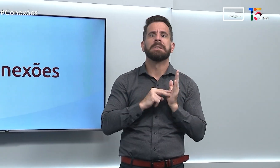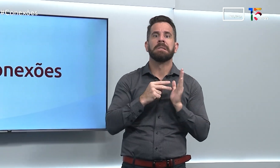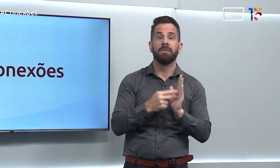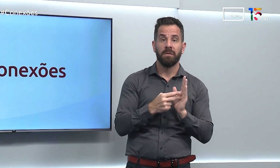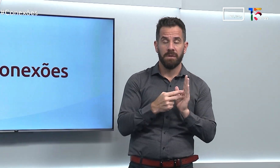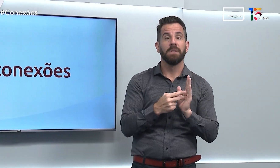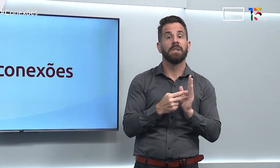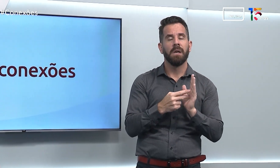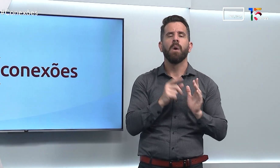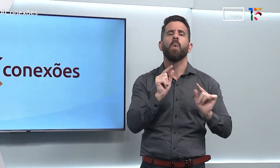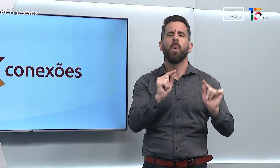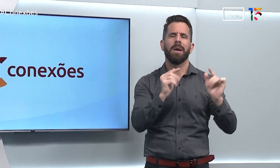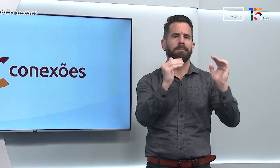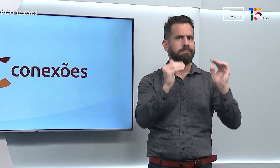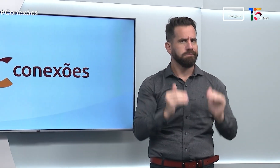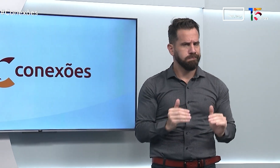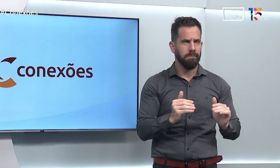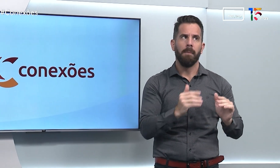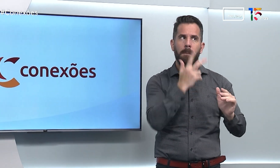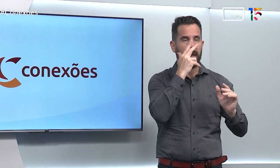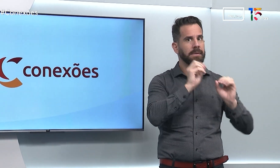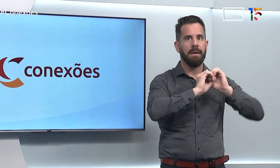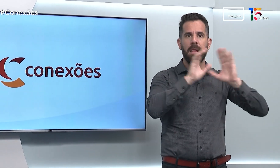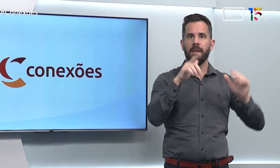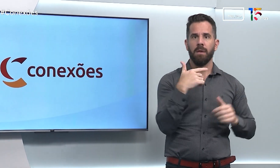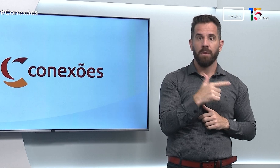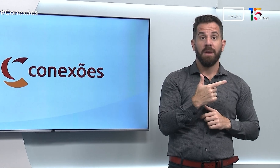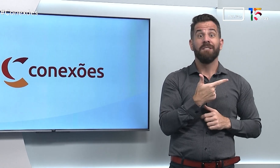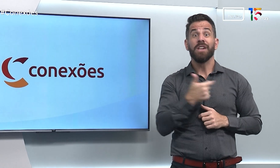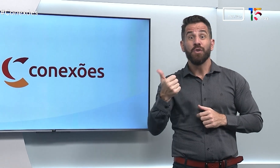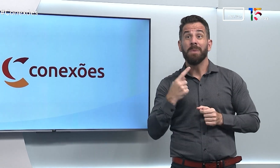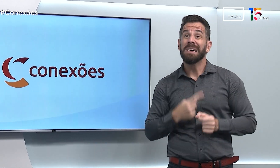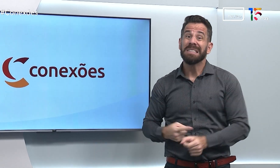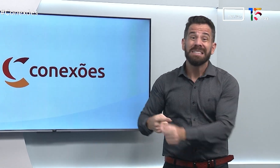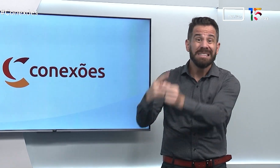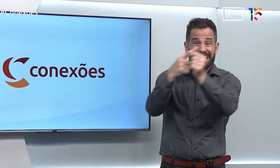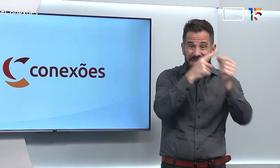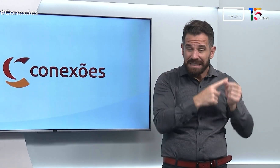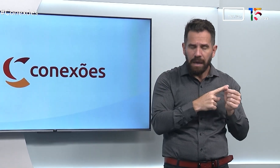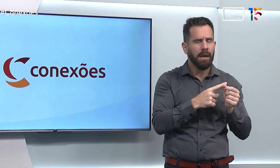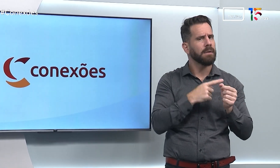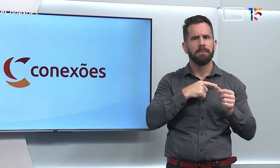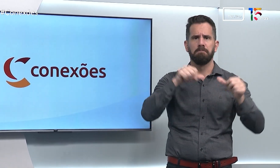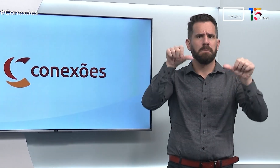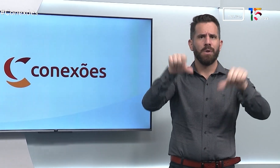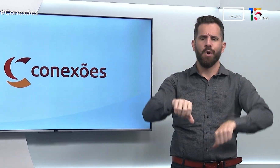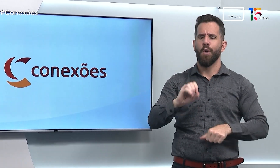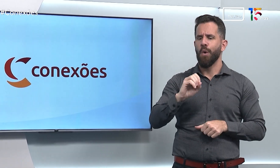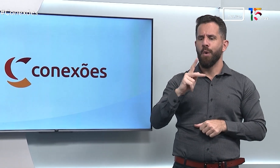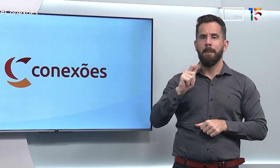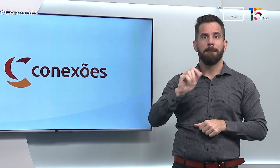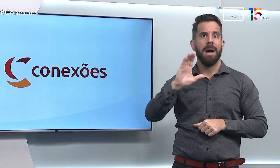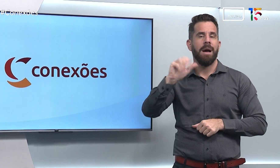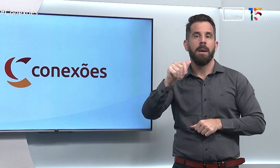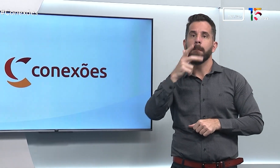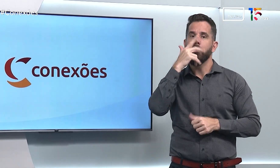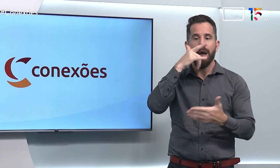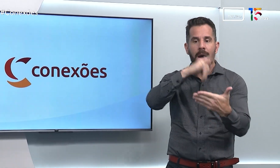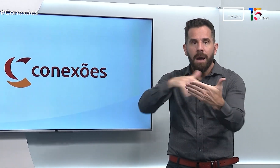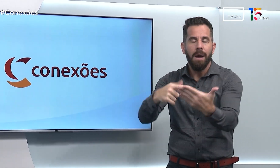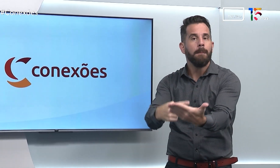21 cidades, avaliadas nesse estudo ficaram com classificação opaca, ou seja, estão pouco abertas